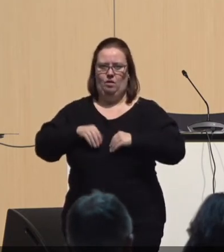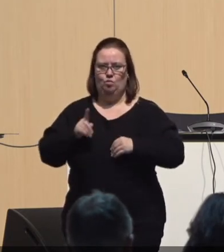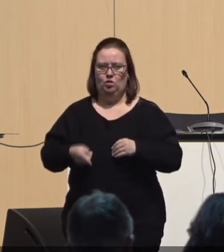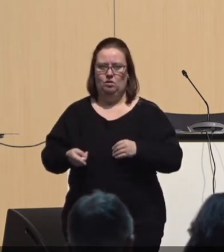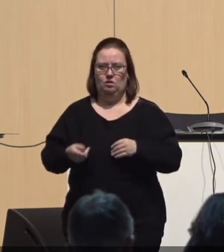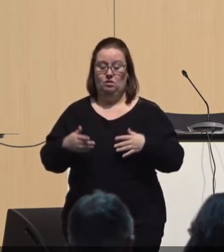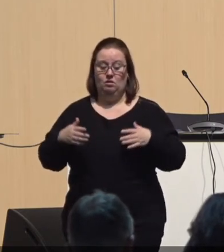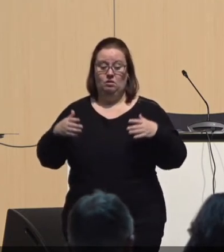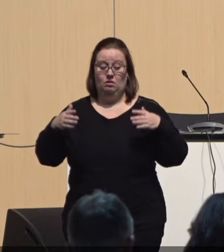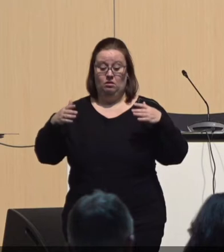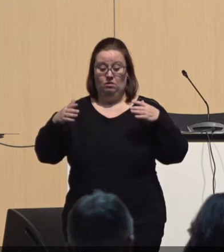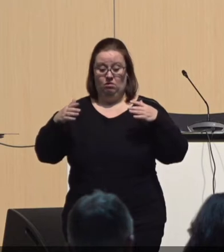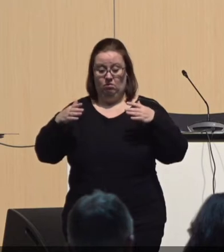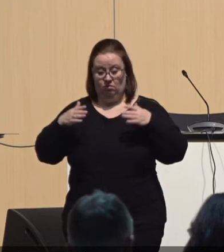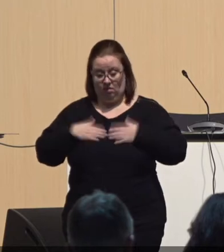halte